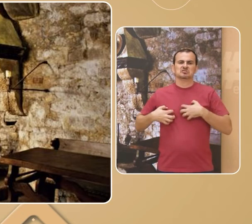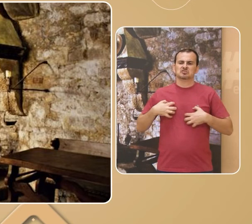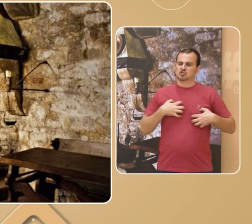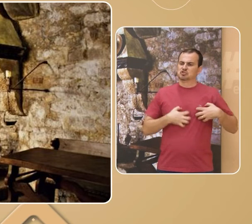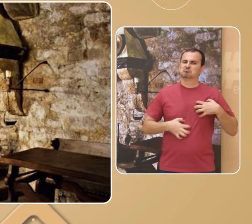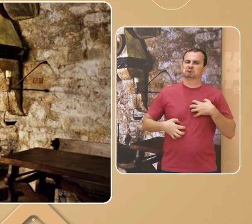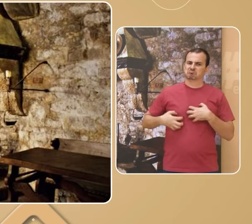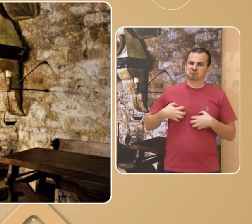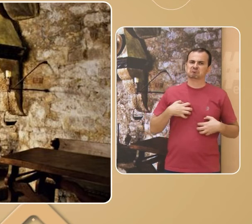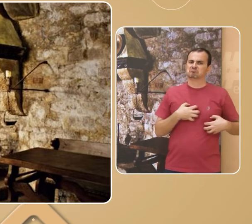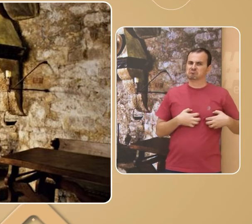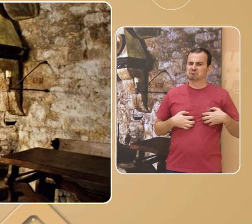Sinto muito, senhora.